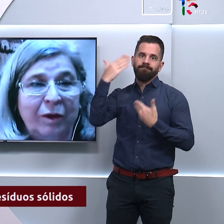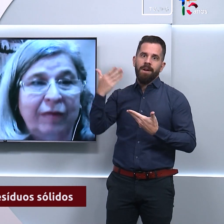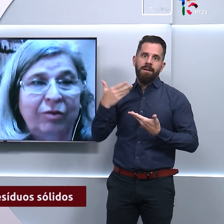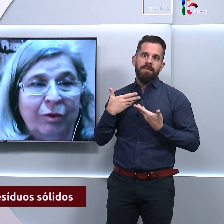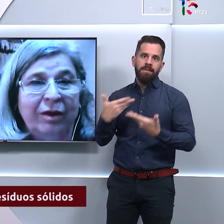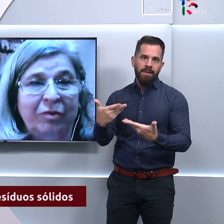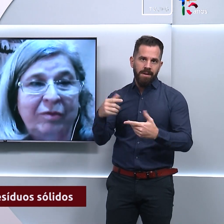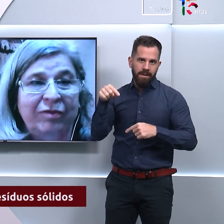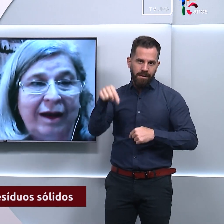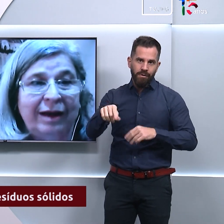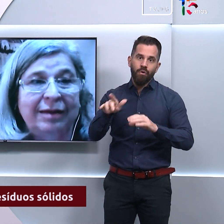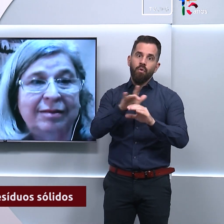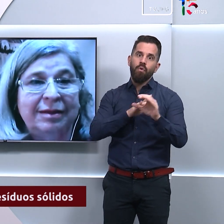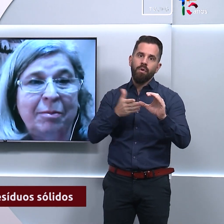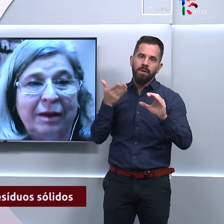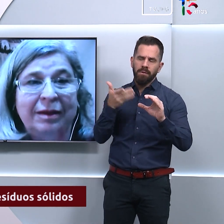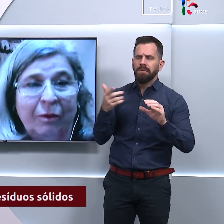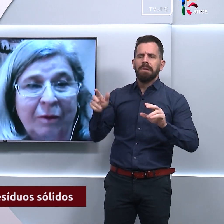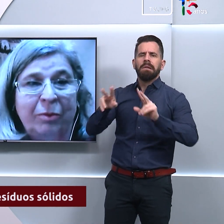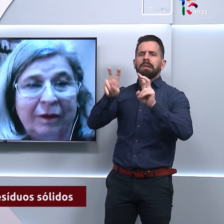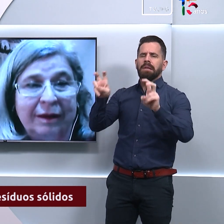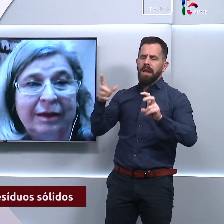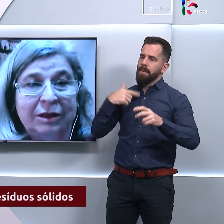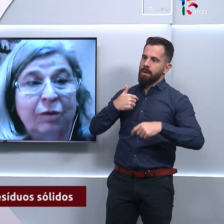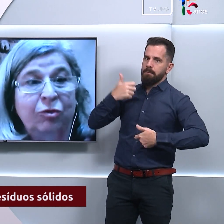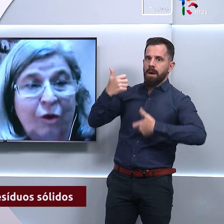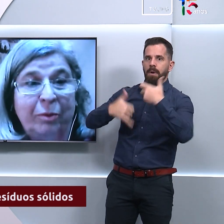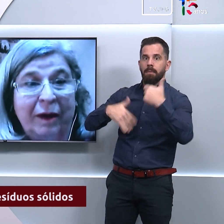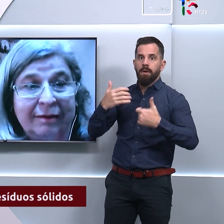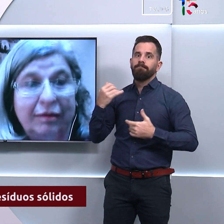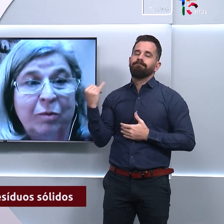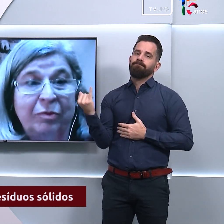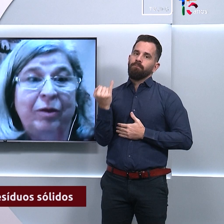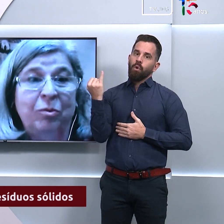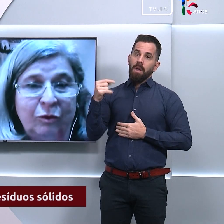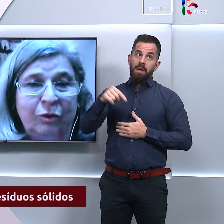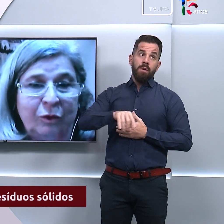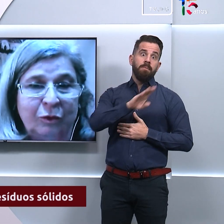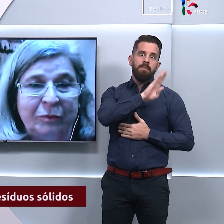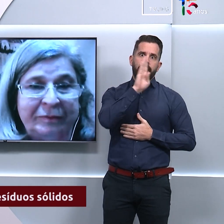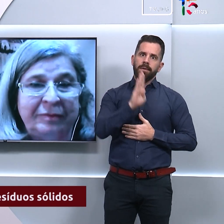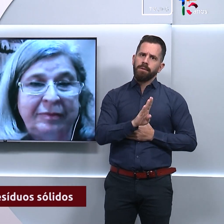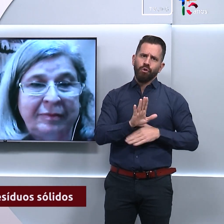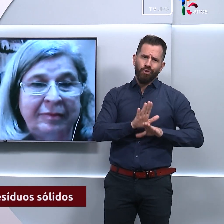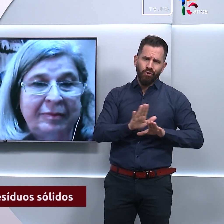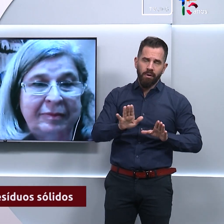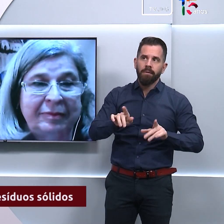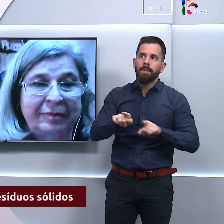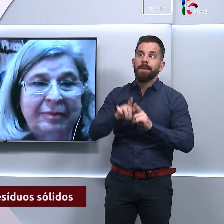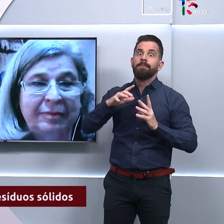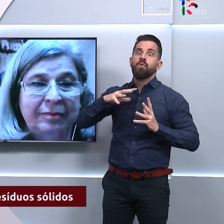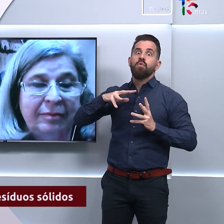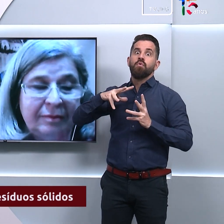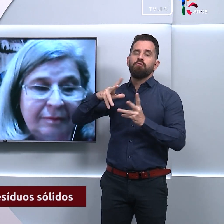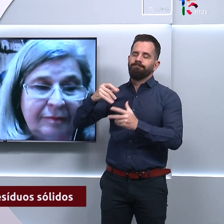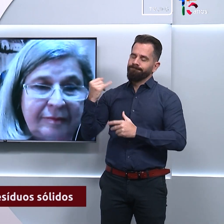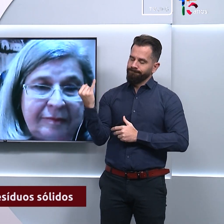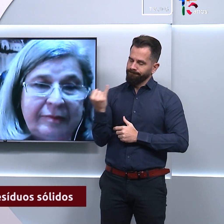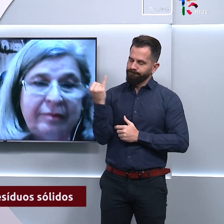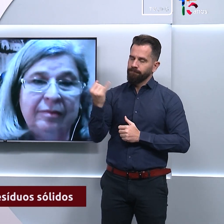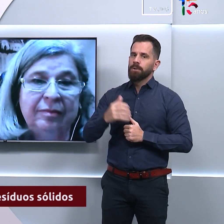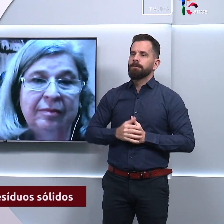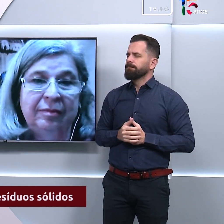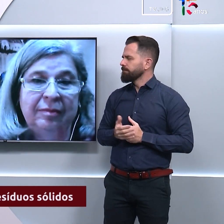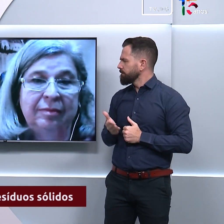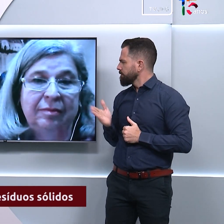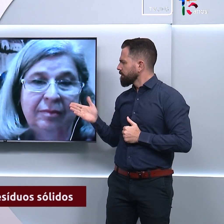do Conexões para falar desse tema tão importante, não só para o Brasil, mas para o mundo todo. Rosana, vou pedir para você colocar